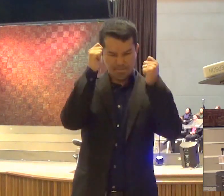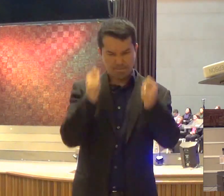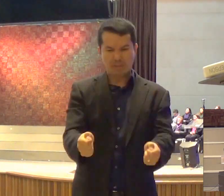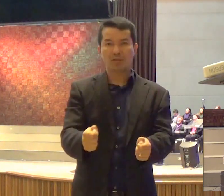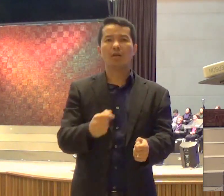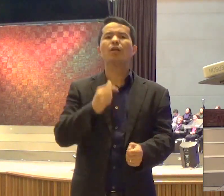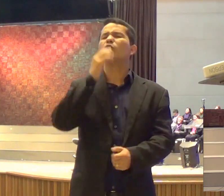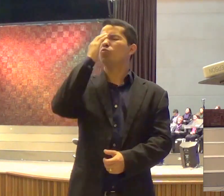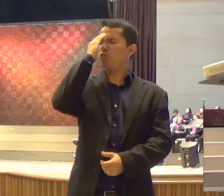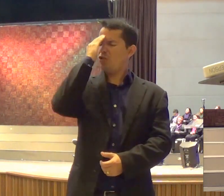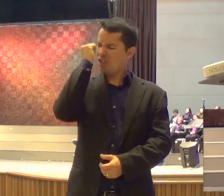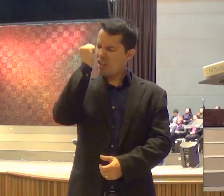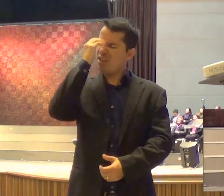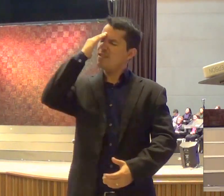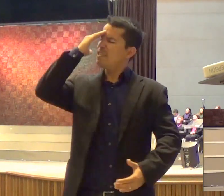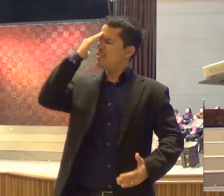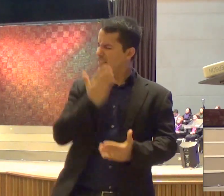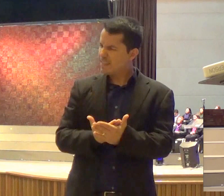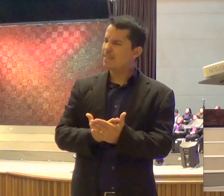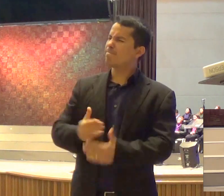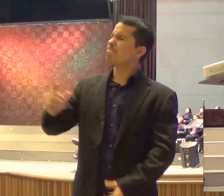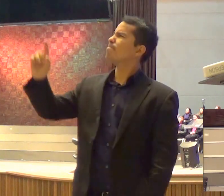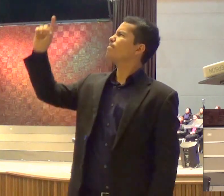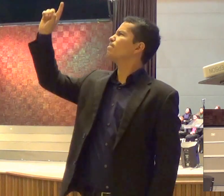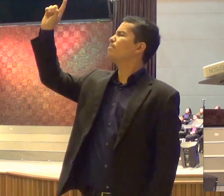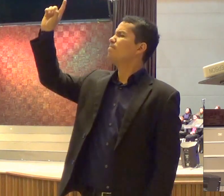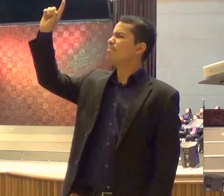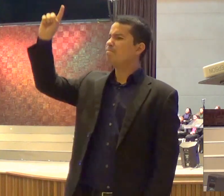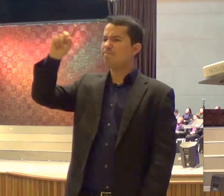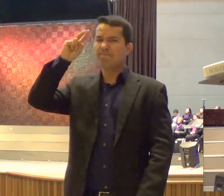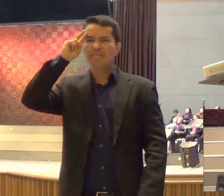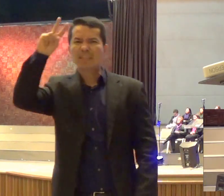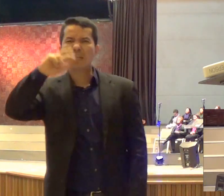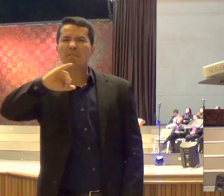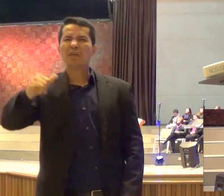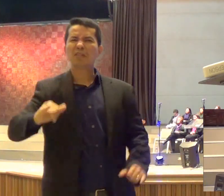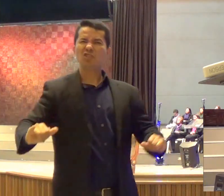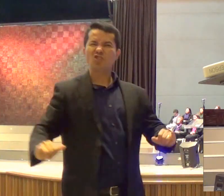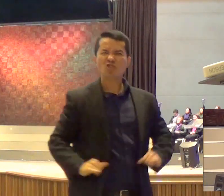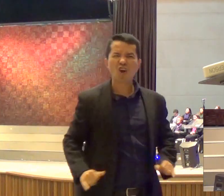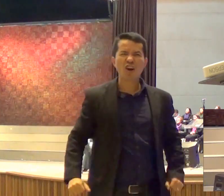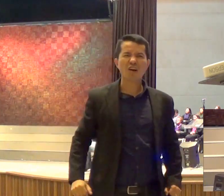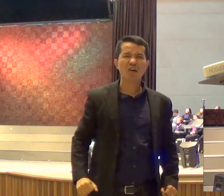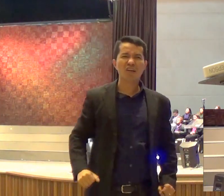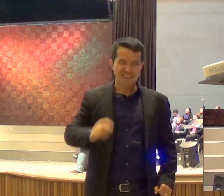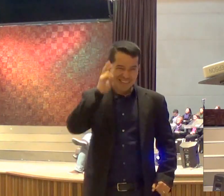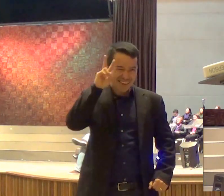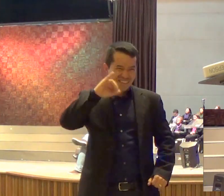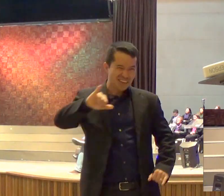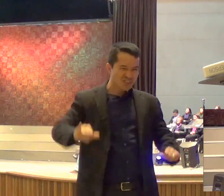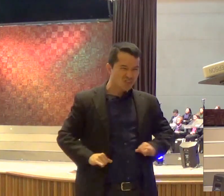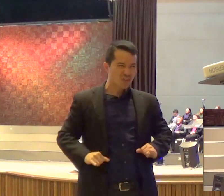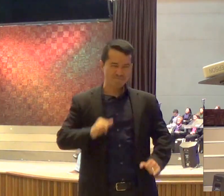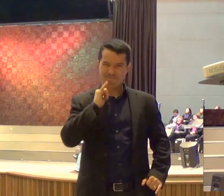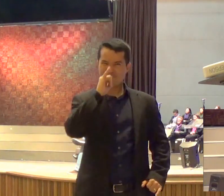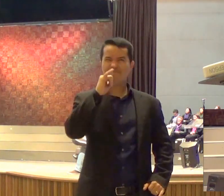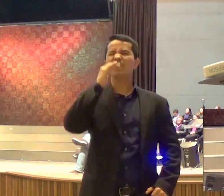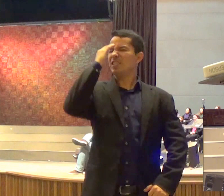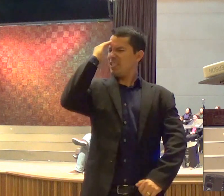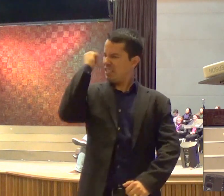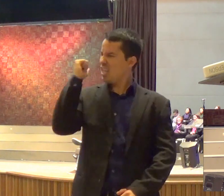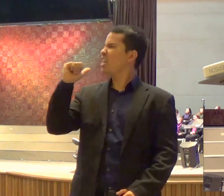a semelhança de um Jó que tudo perdeu eu posso dizer para você eu sei que o meu redentor vive